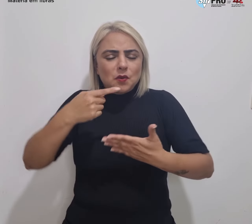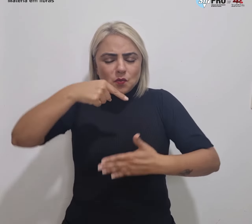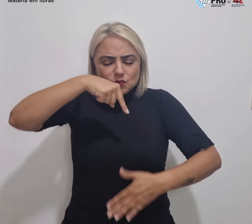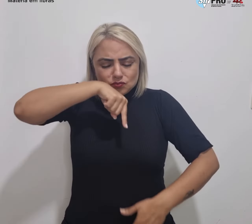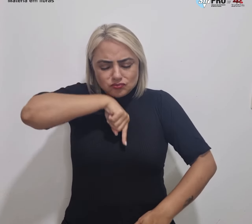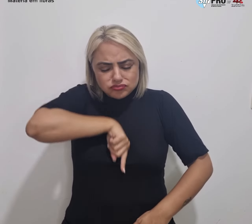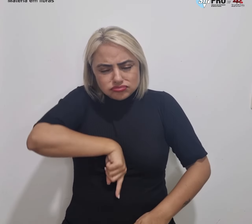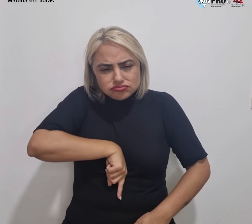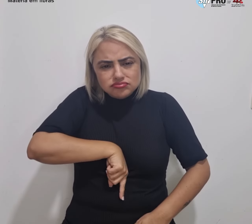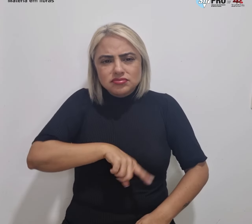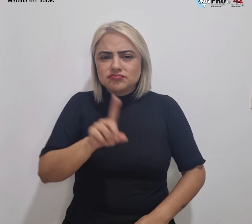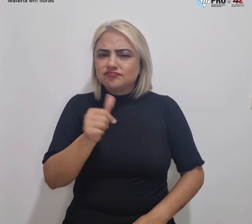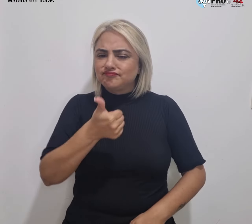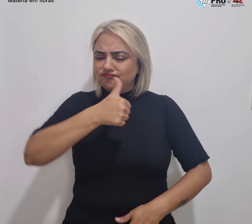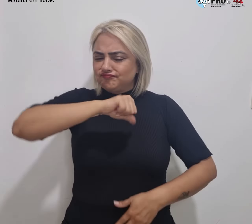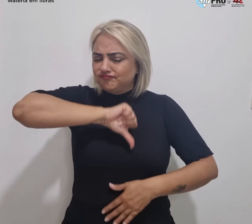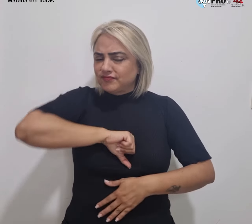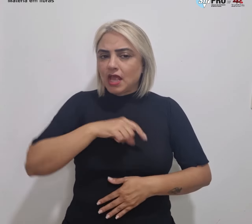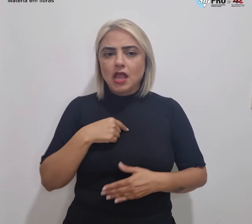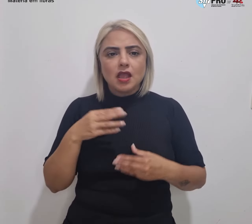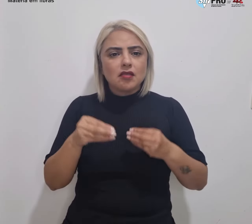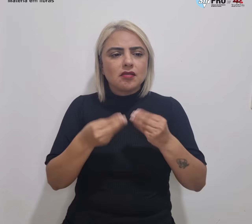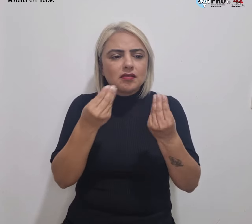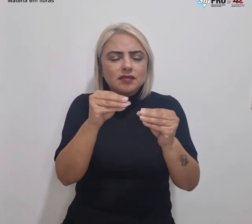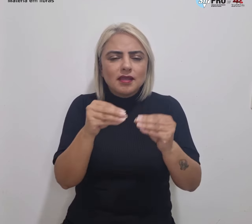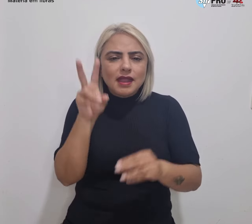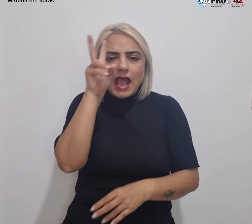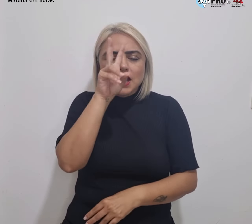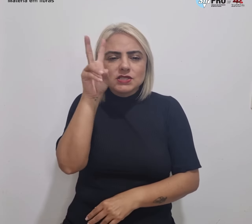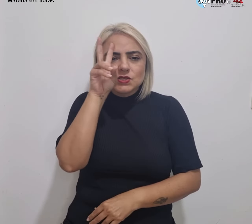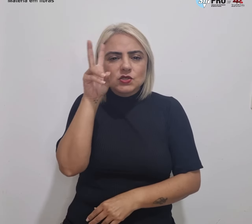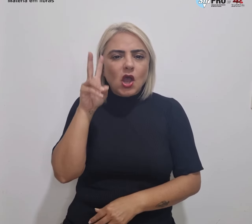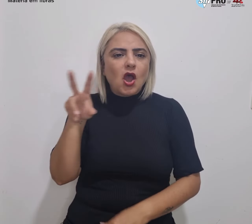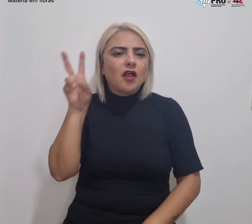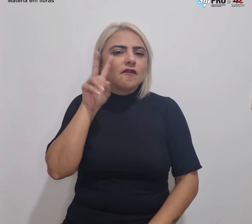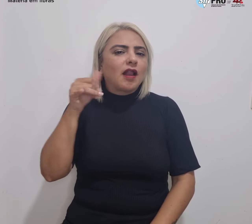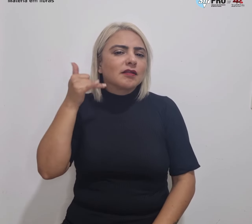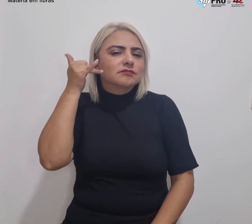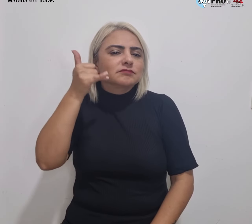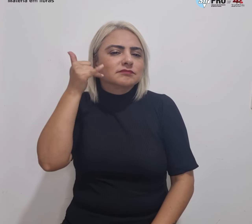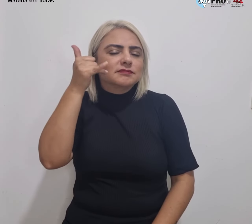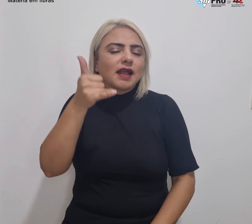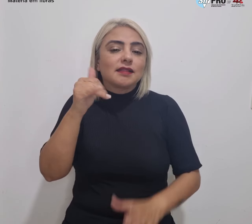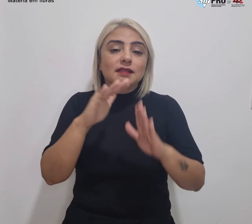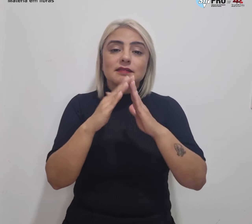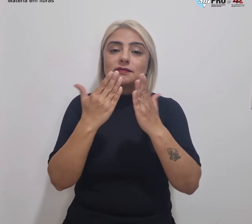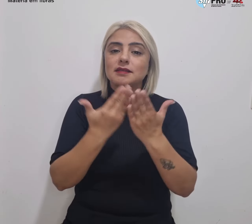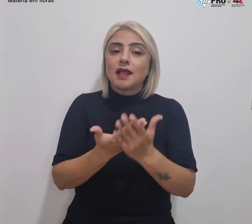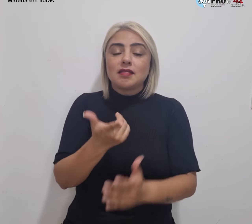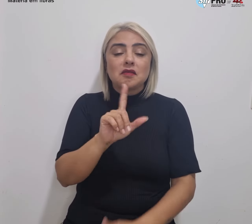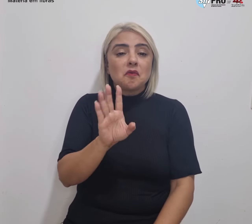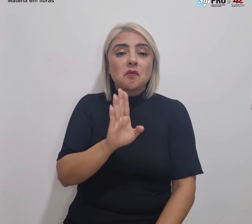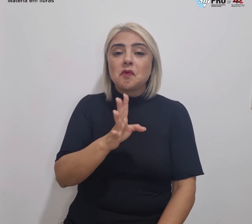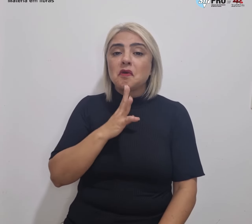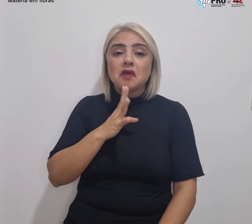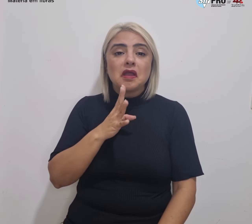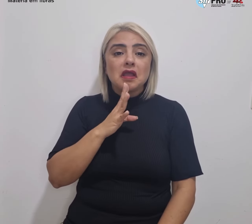e não se vê inseridas nas histórias que são contadas na escola não conhecem a história dos seus